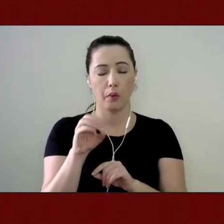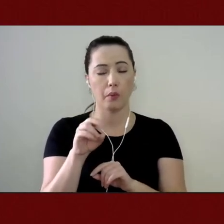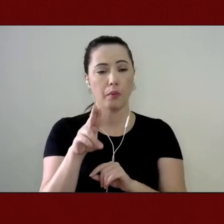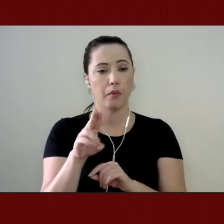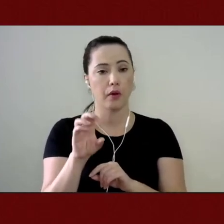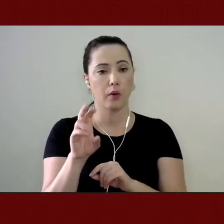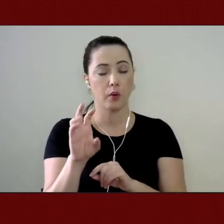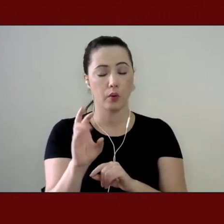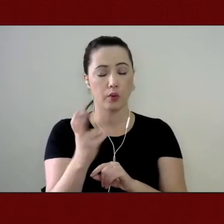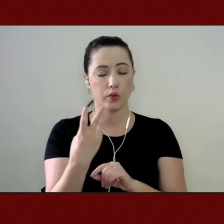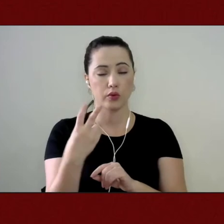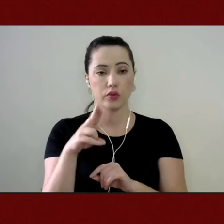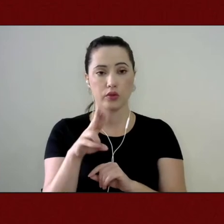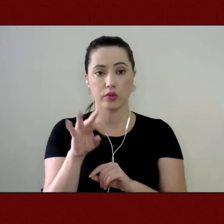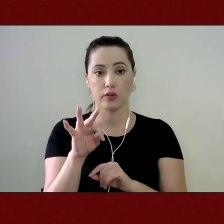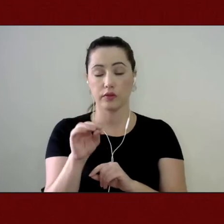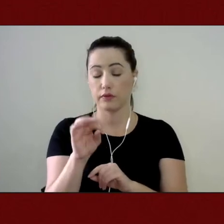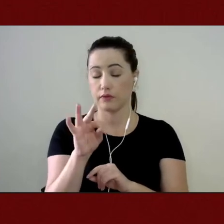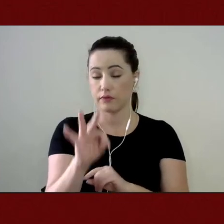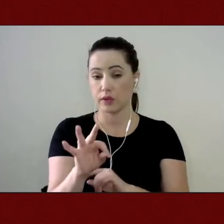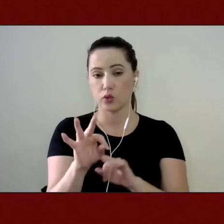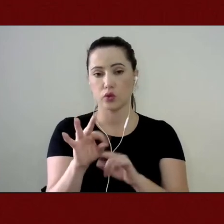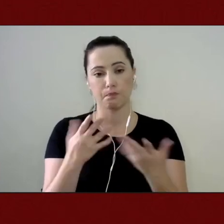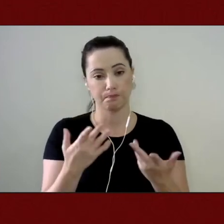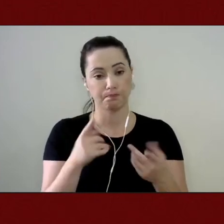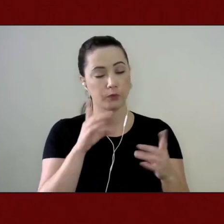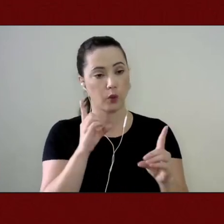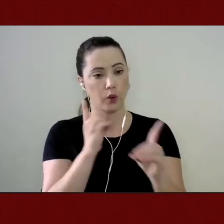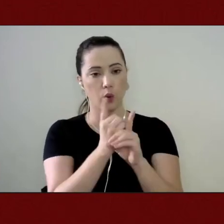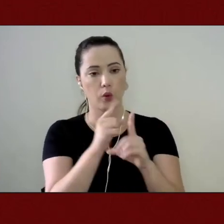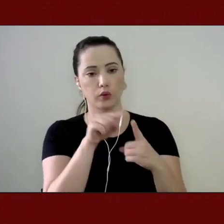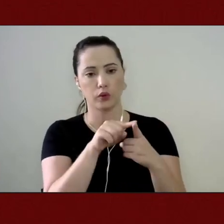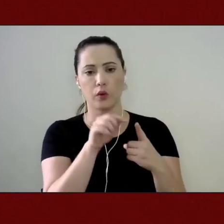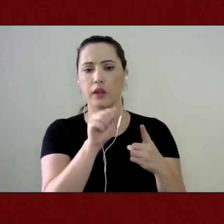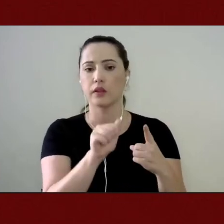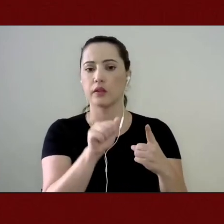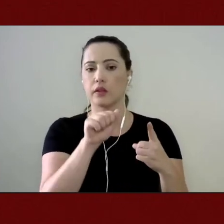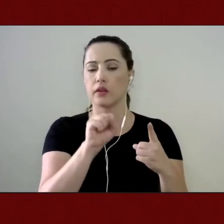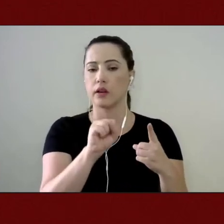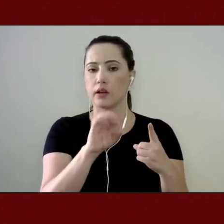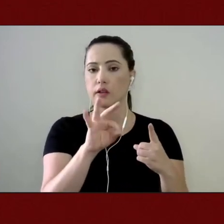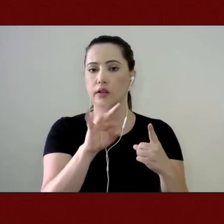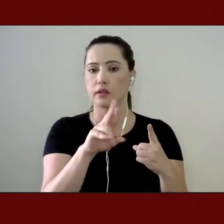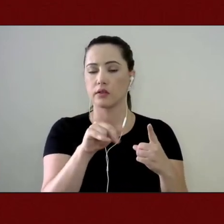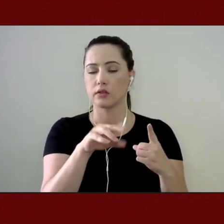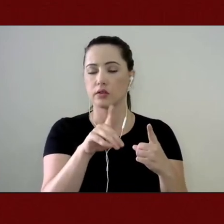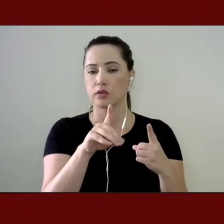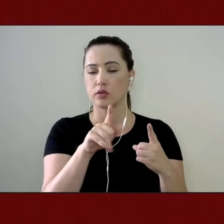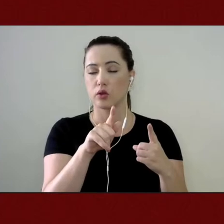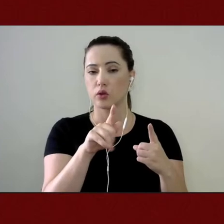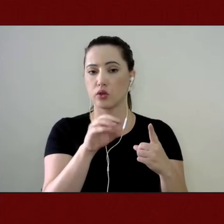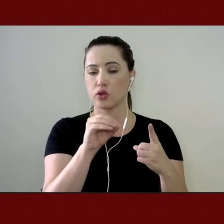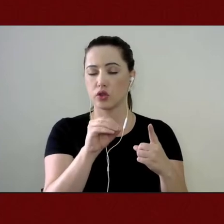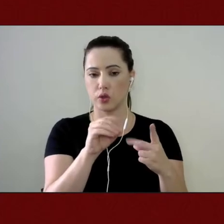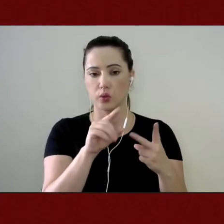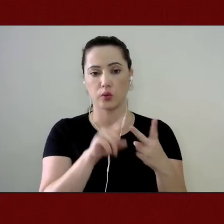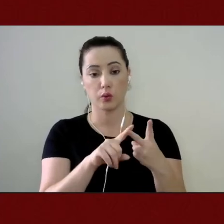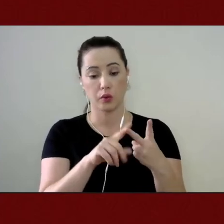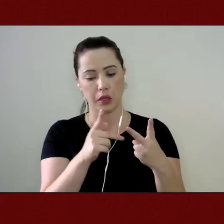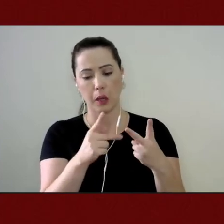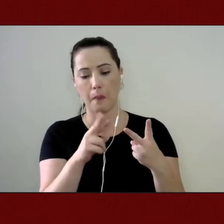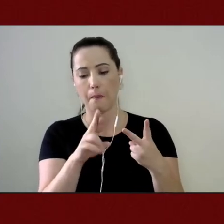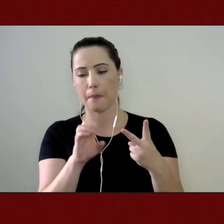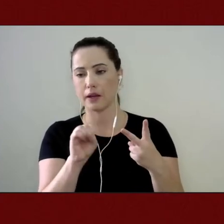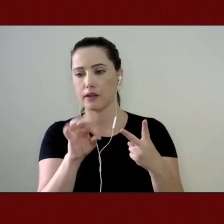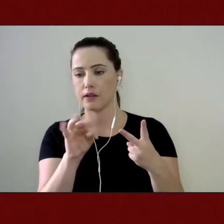entre Astrogildo Pereira e Prestes não produz uma adesão deste último ao